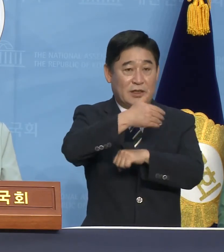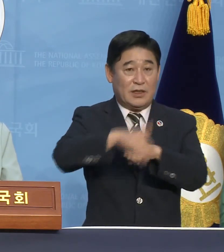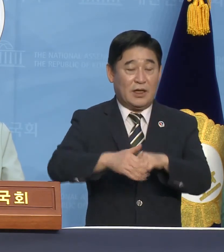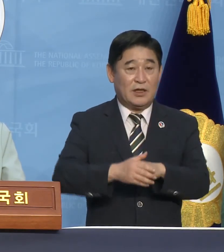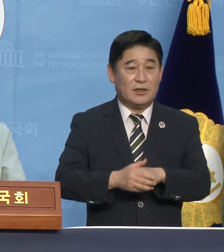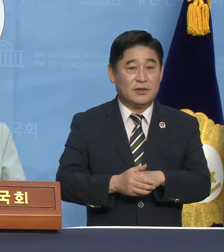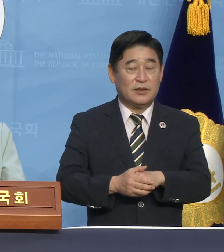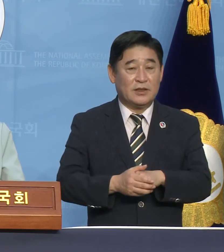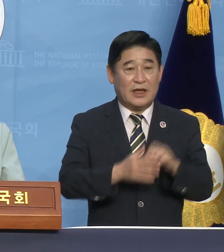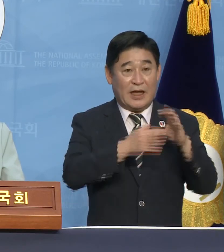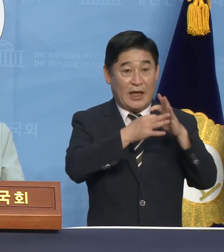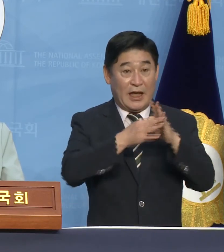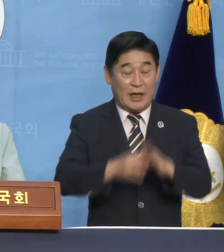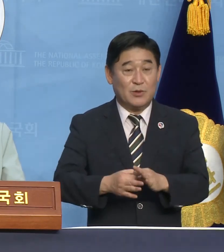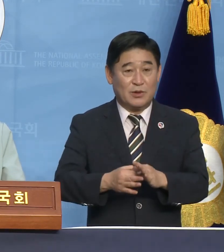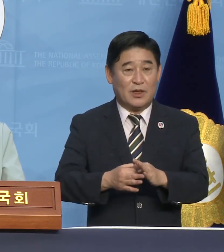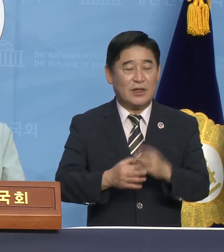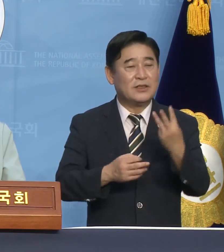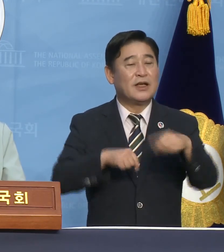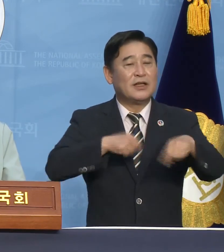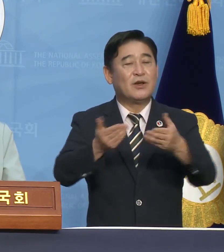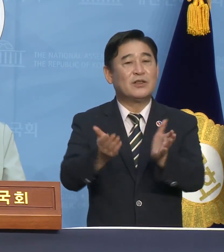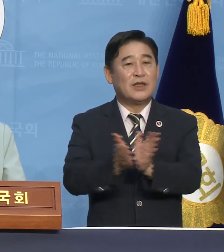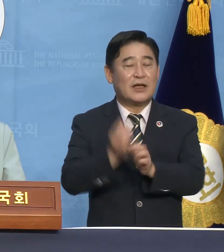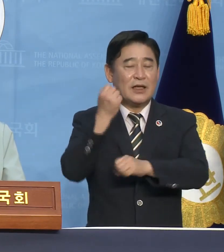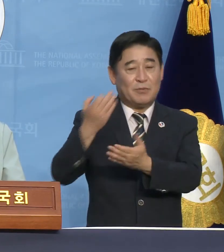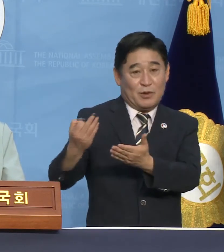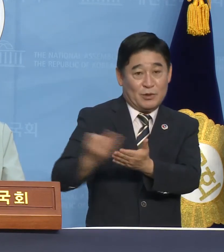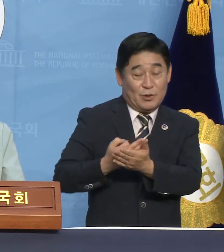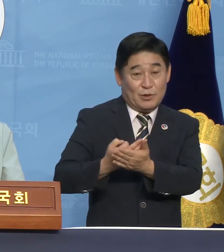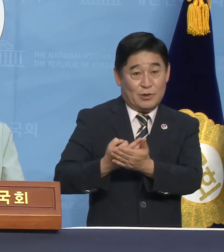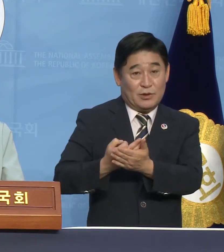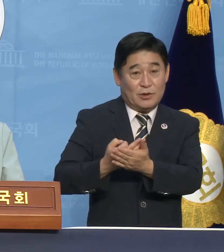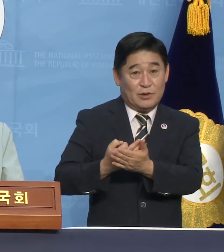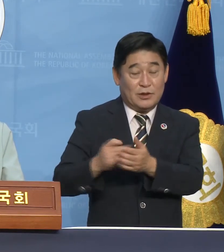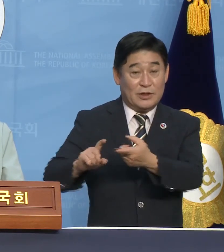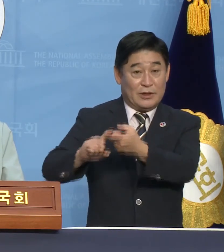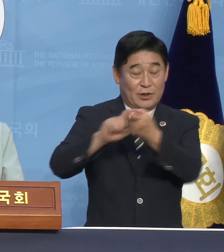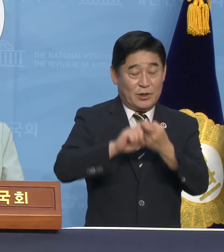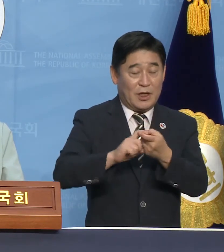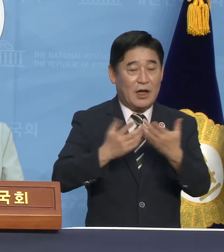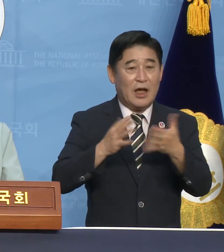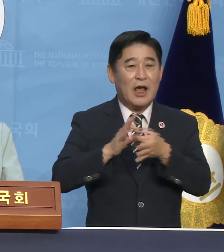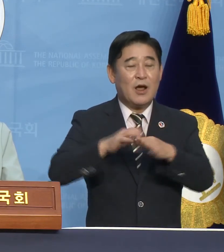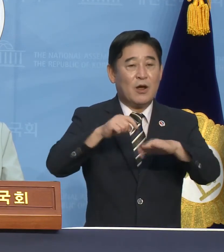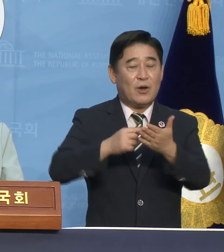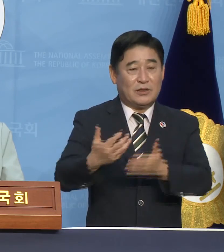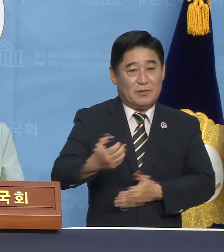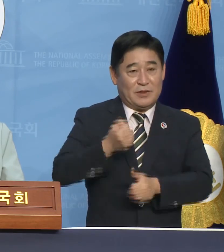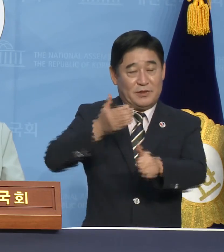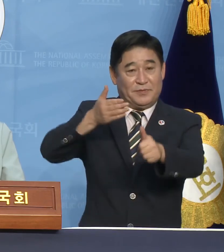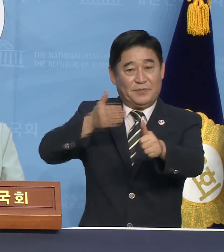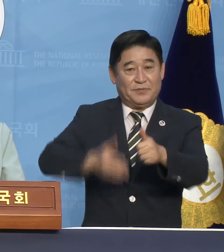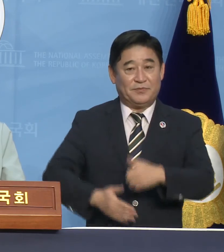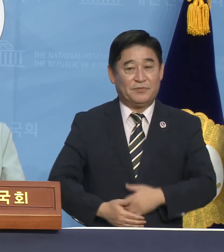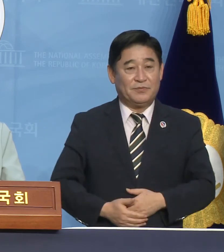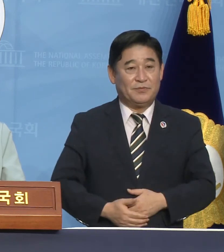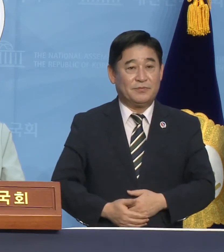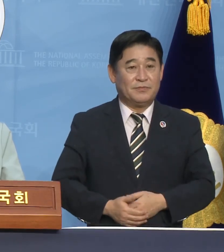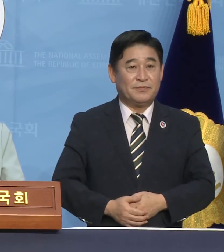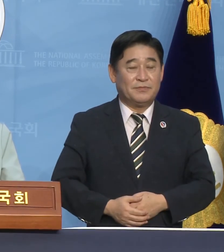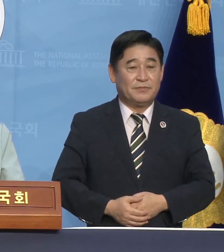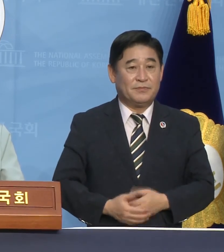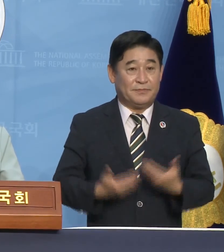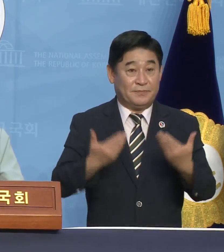앞으로 이어나갈 이 3개 정당의 기본소득 연석회의에 많은 관심을 부탁드립니다. 이상으로